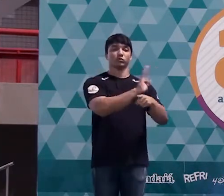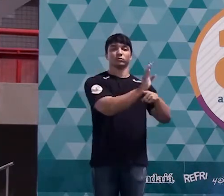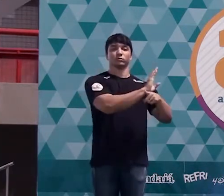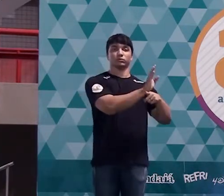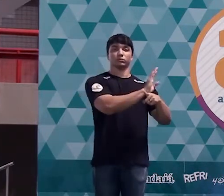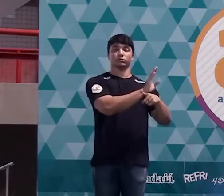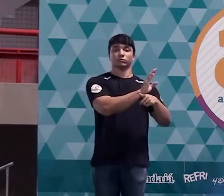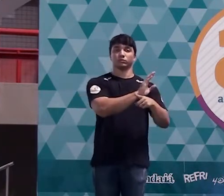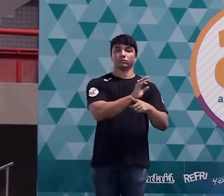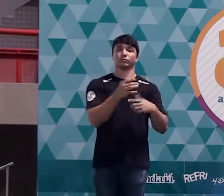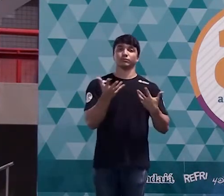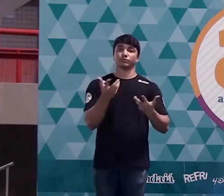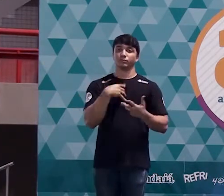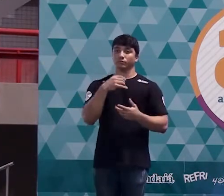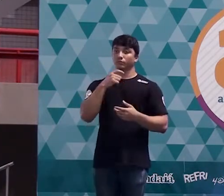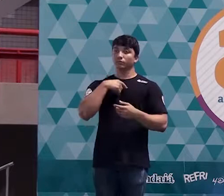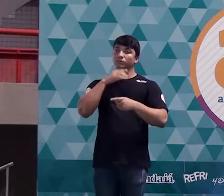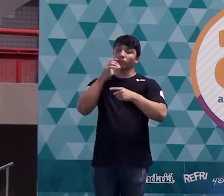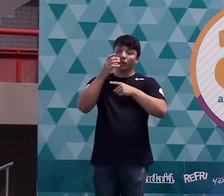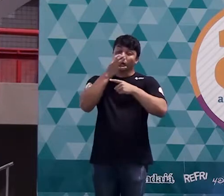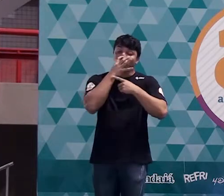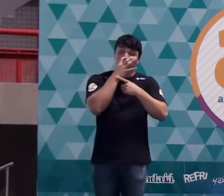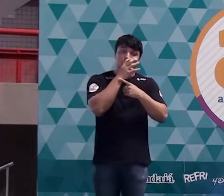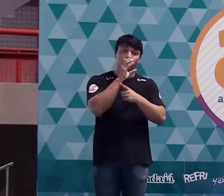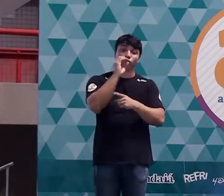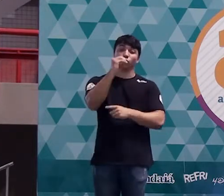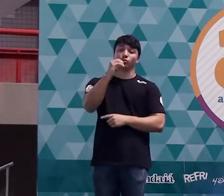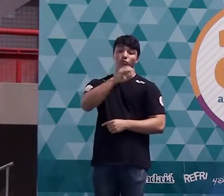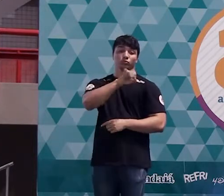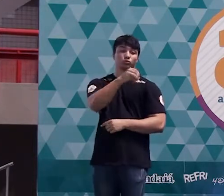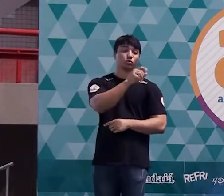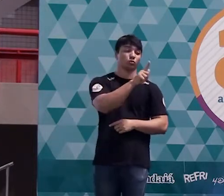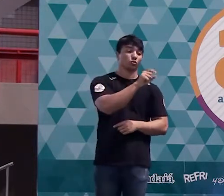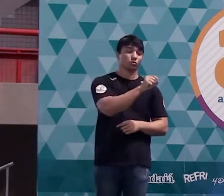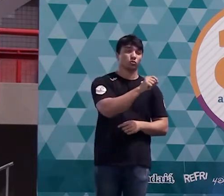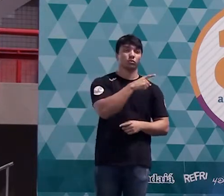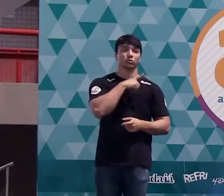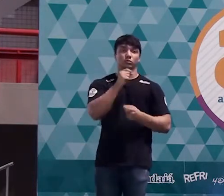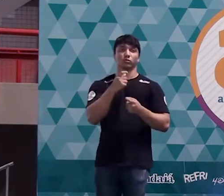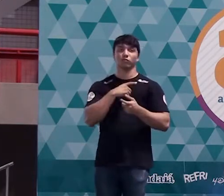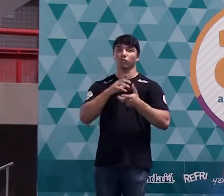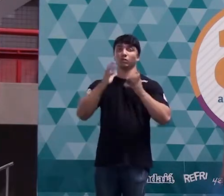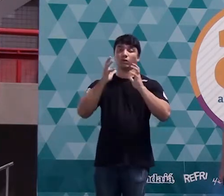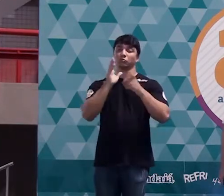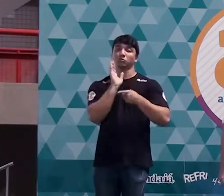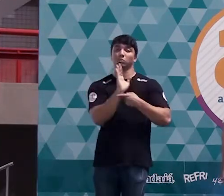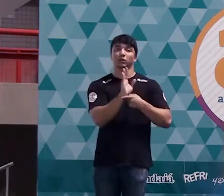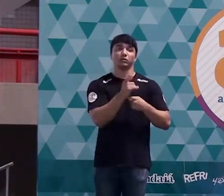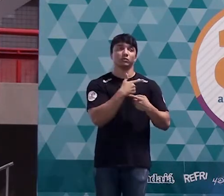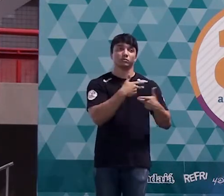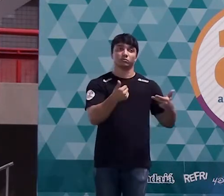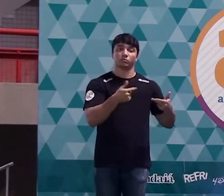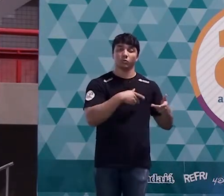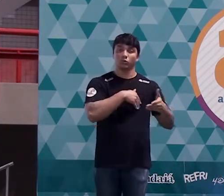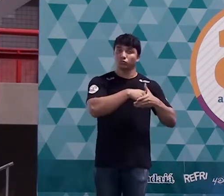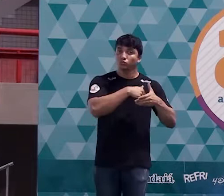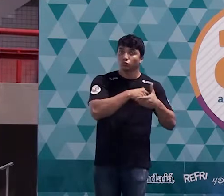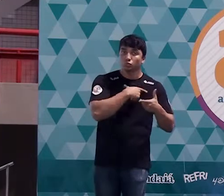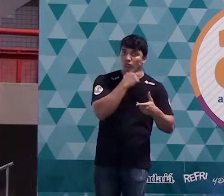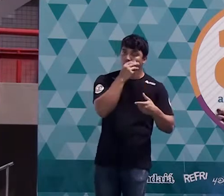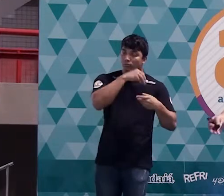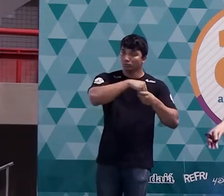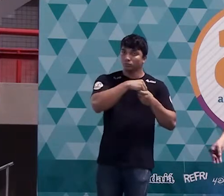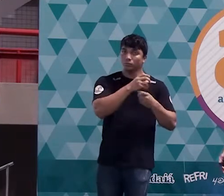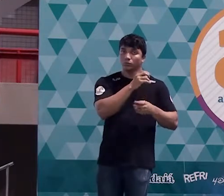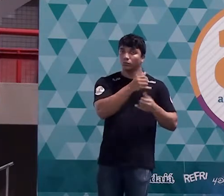filme. A pessoa que diz que assistiu o jogo, ela foi gandula, bandeirinha, massagista, ela ajudou